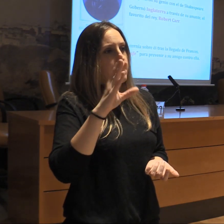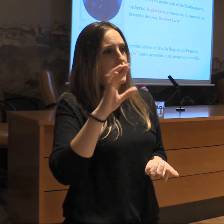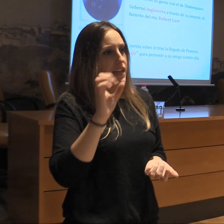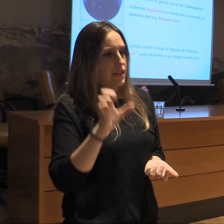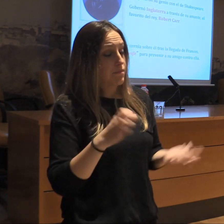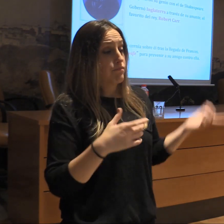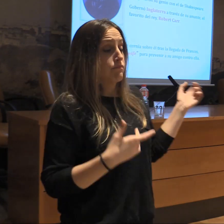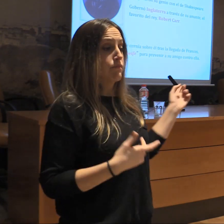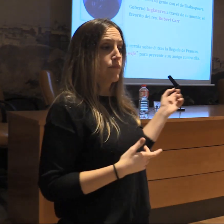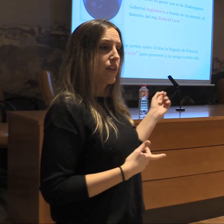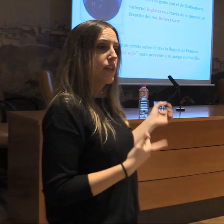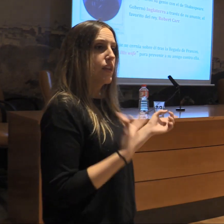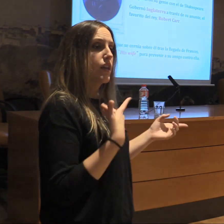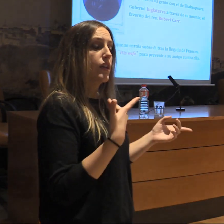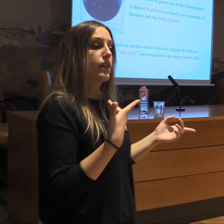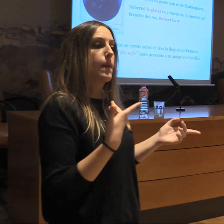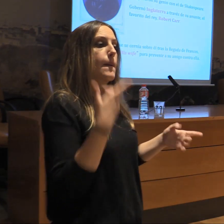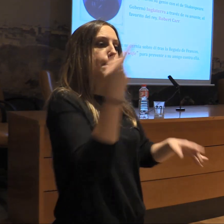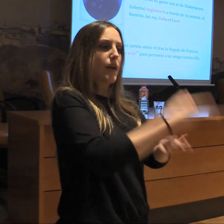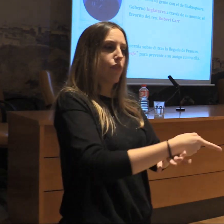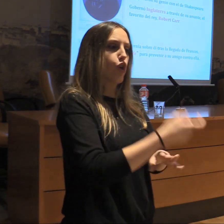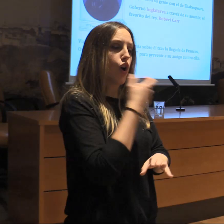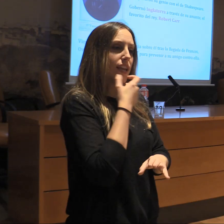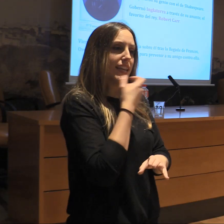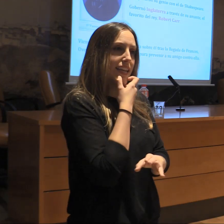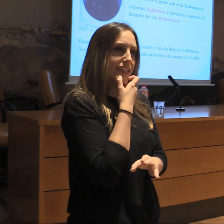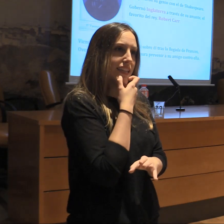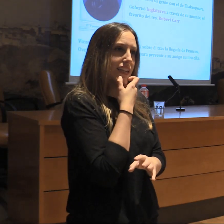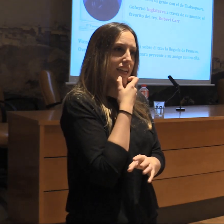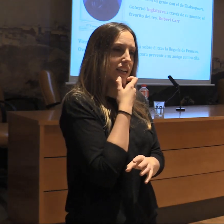y gobernó, como digo, Inglaterra a través de